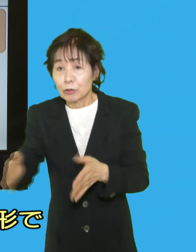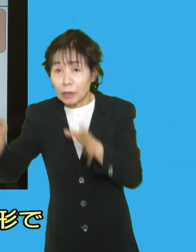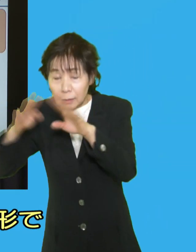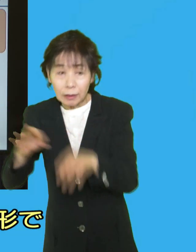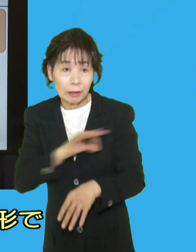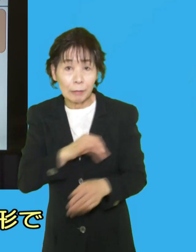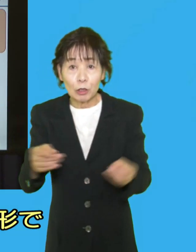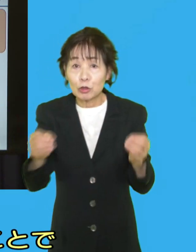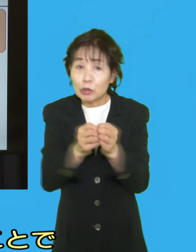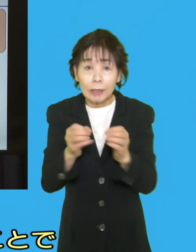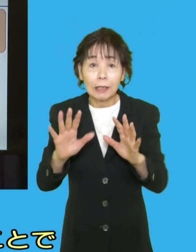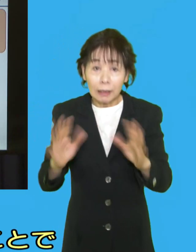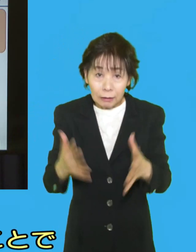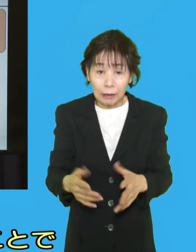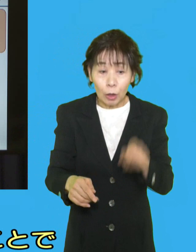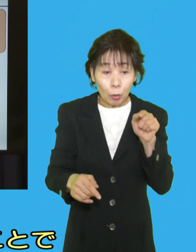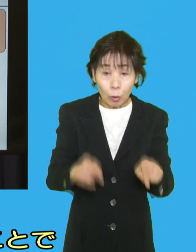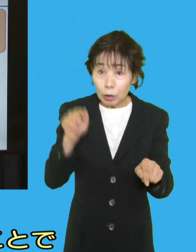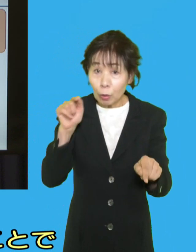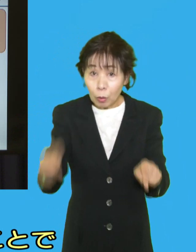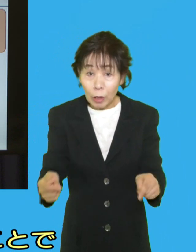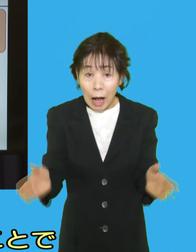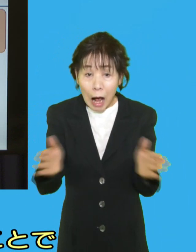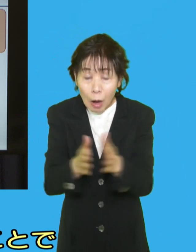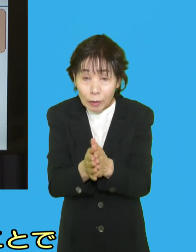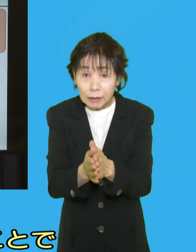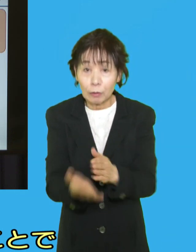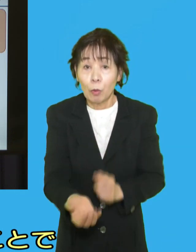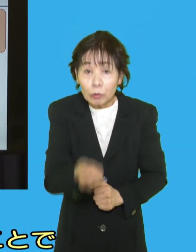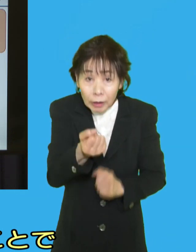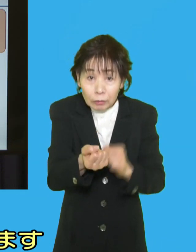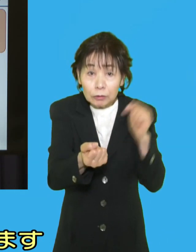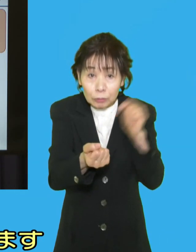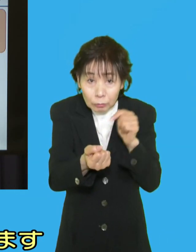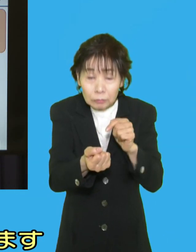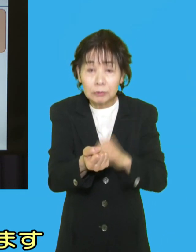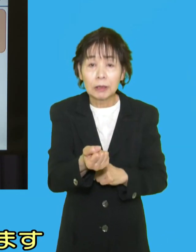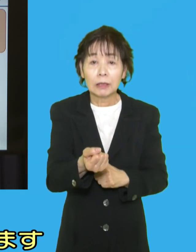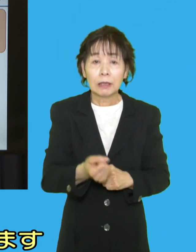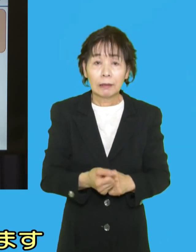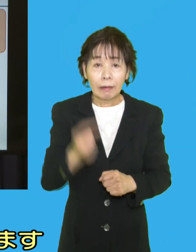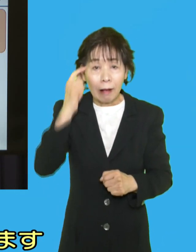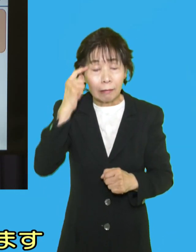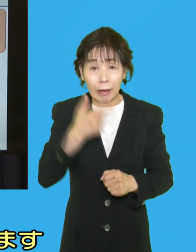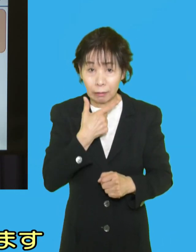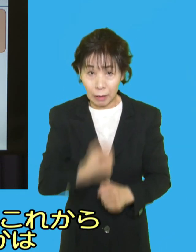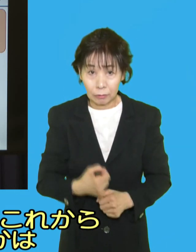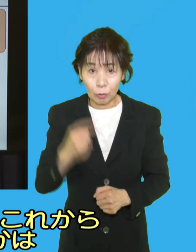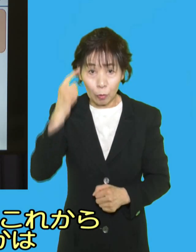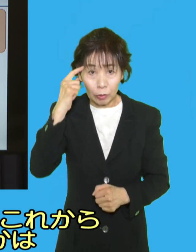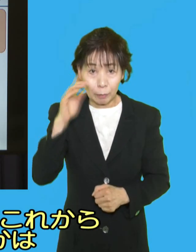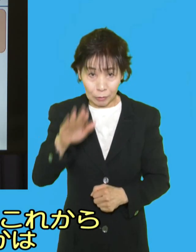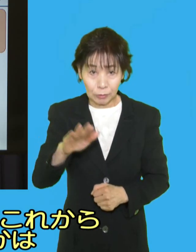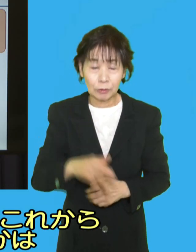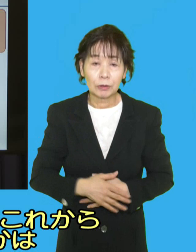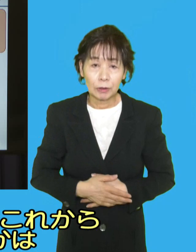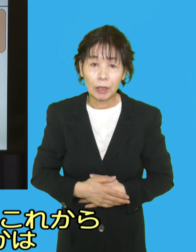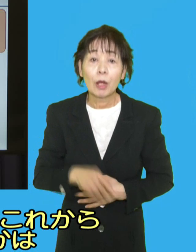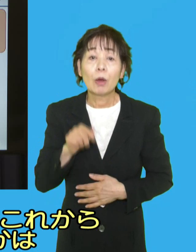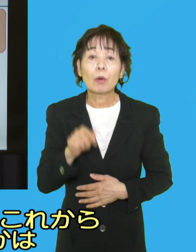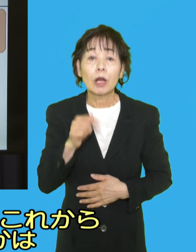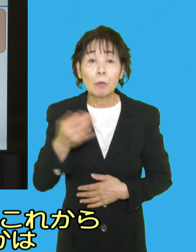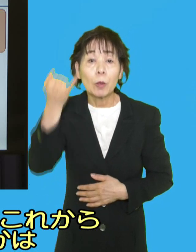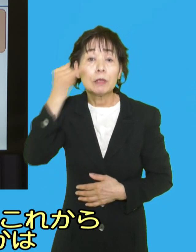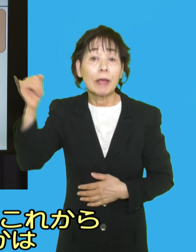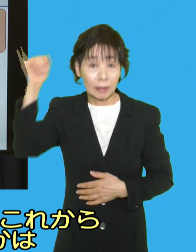ですね、両方合わせ持った博物館の中にも美術品があるということで考えたいなと思っています。まあ、これもイ